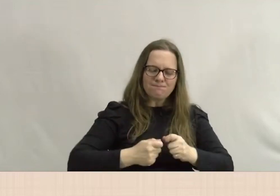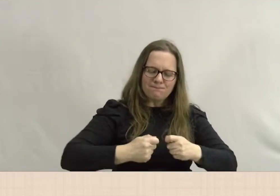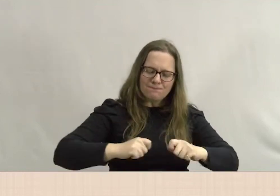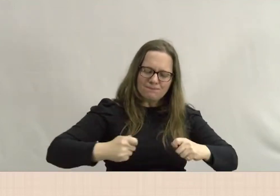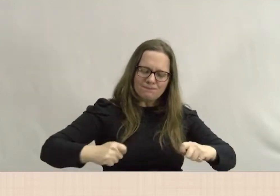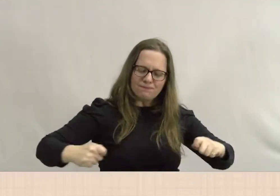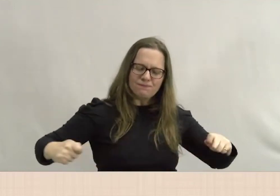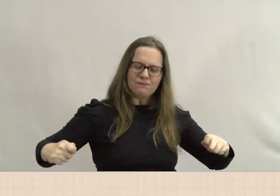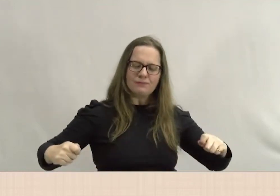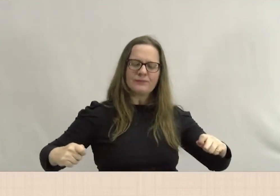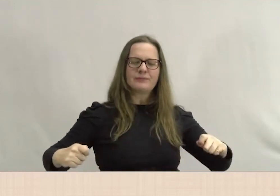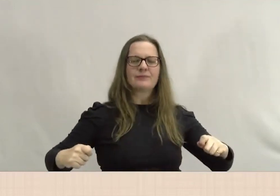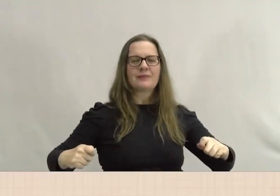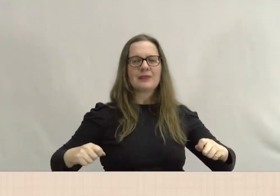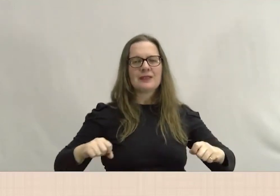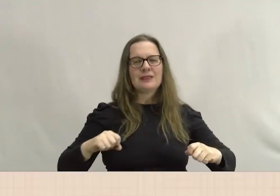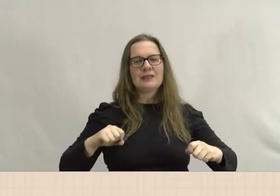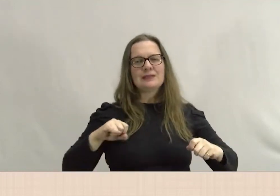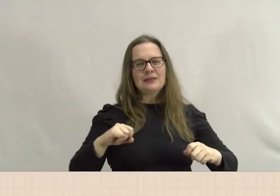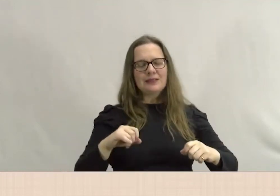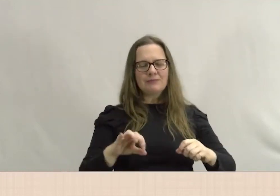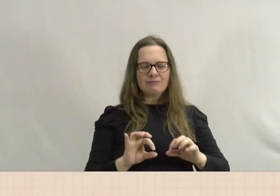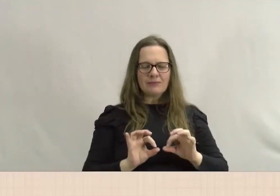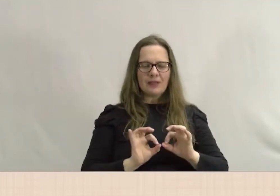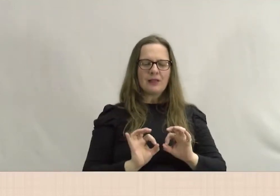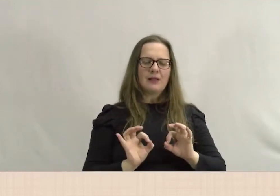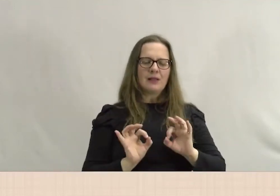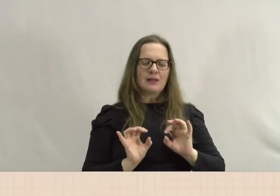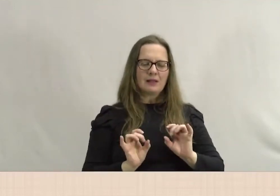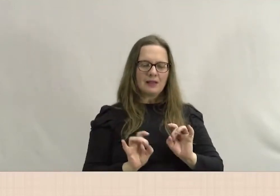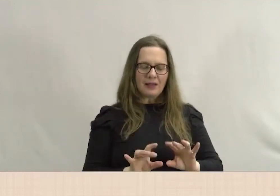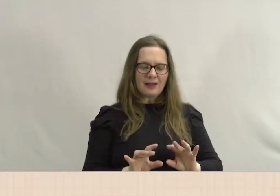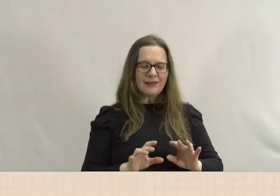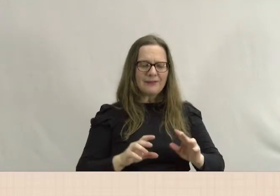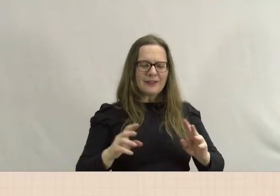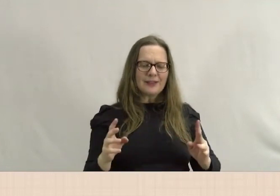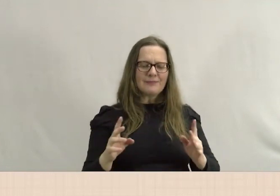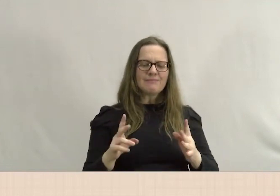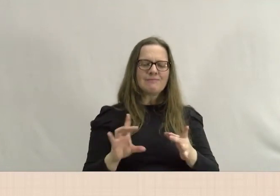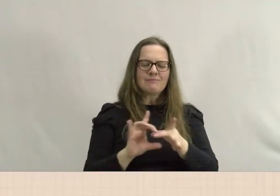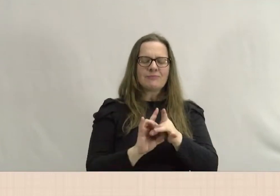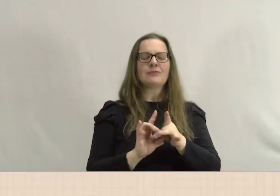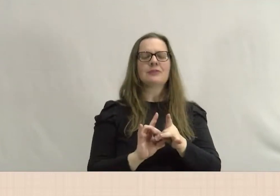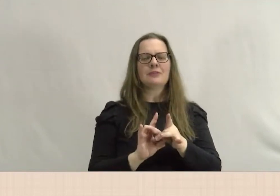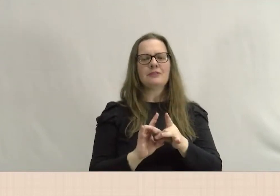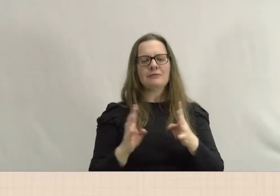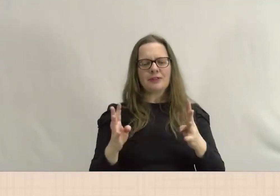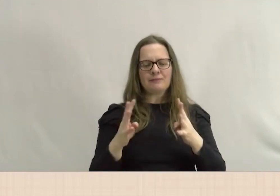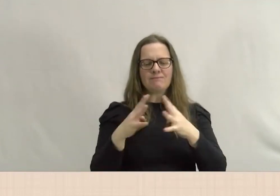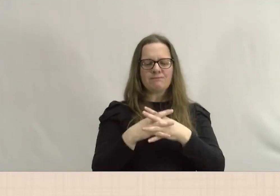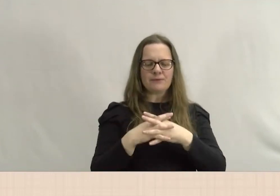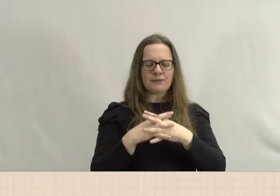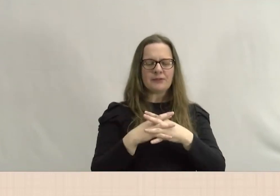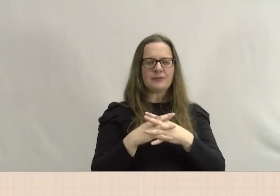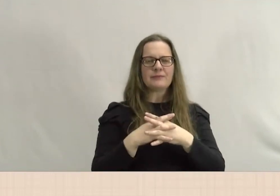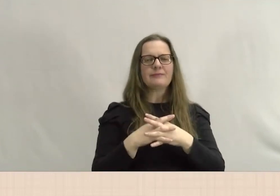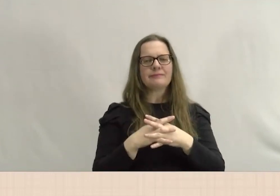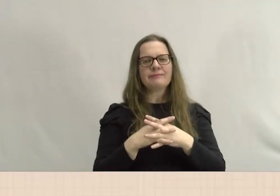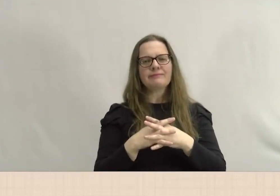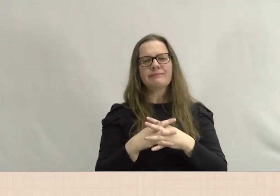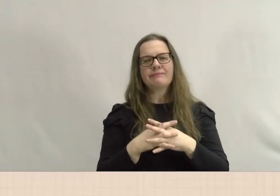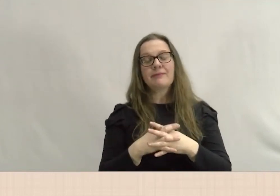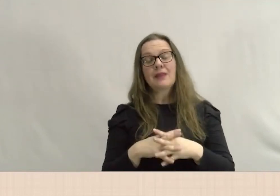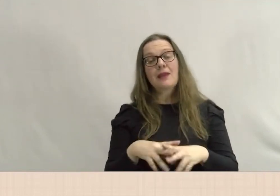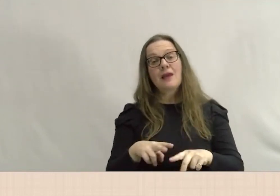E quando você solta, já está lá preso. Deu para entender, não? Por isso que você precisa de pressão nas